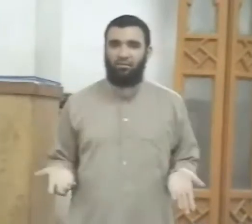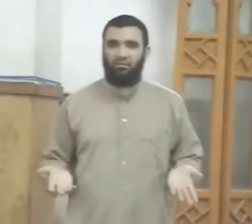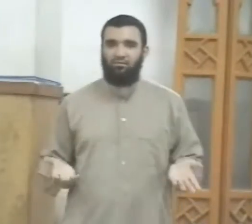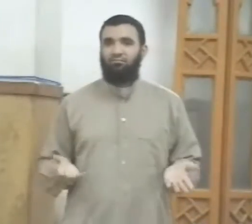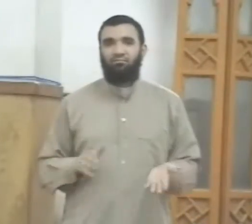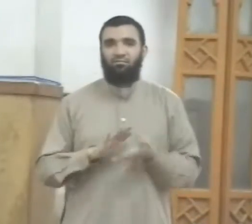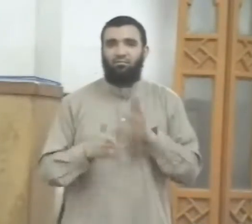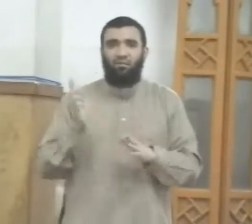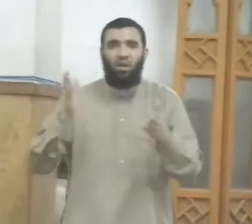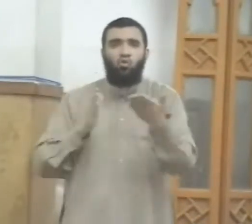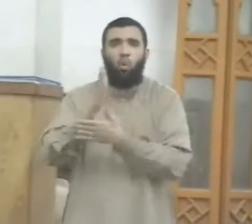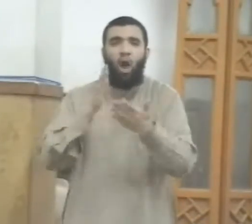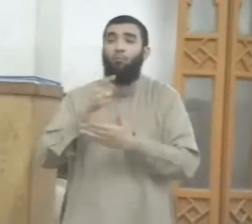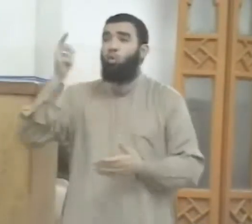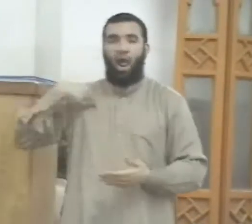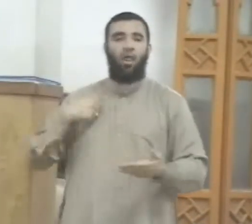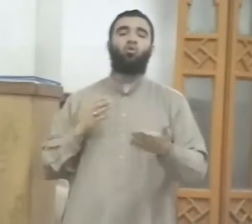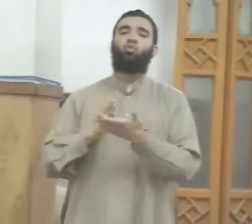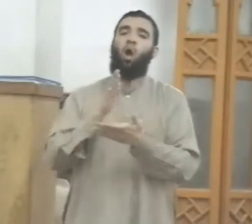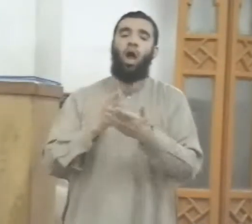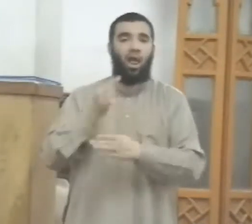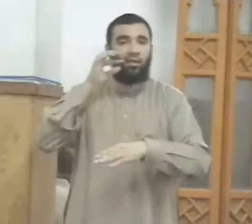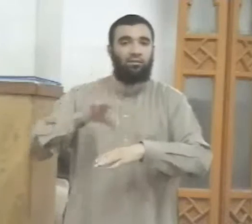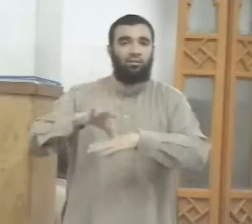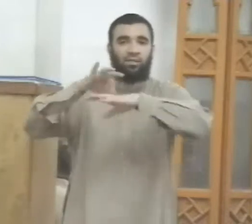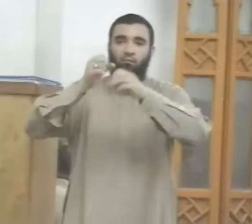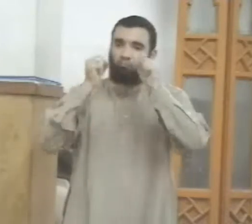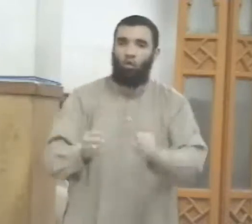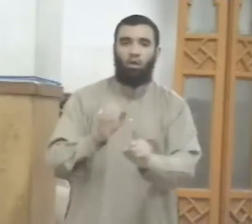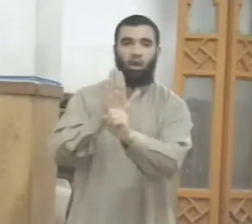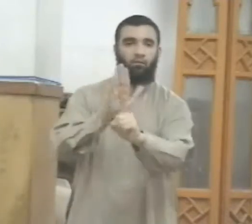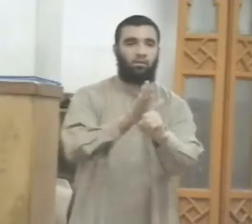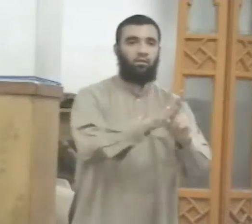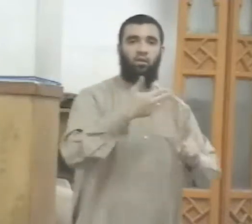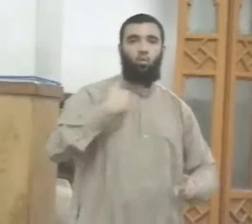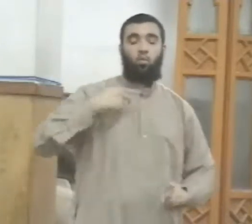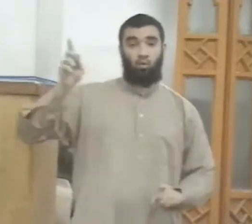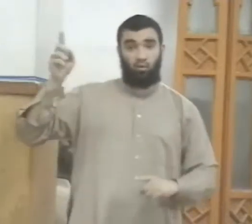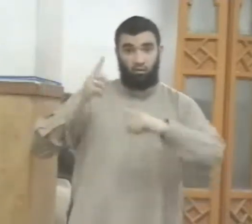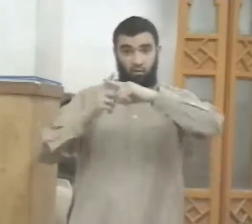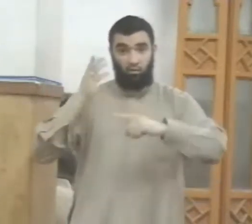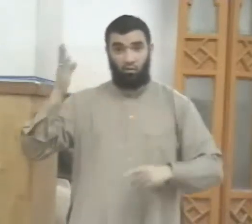دعاة انسانية وحماة الامان للبشرية اننا